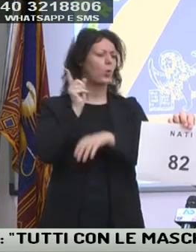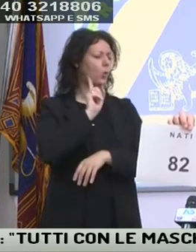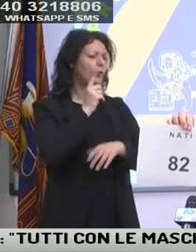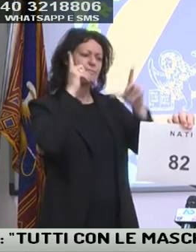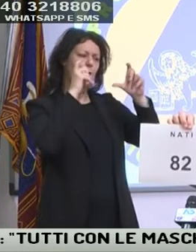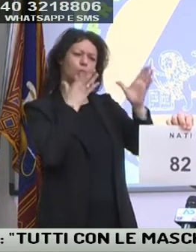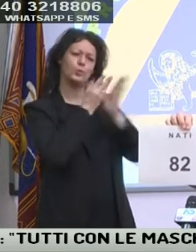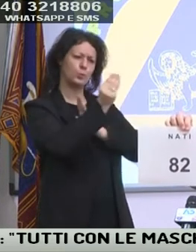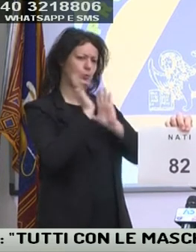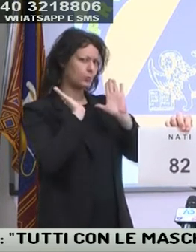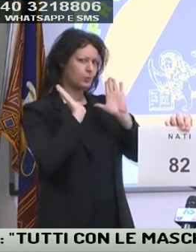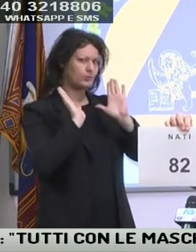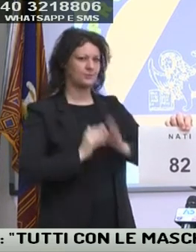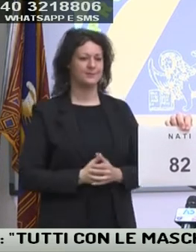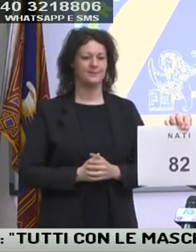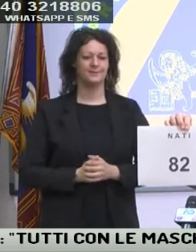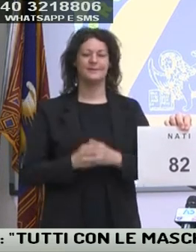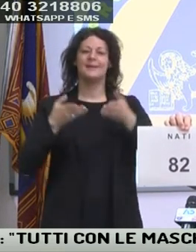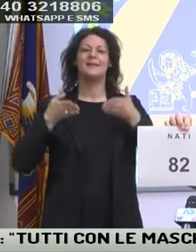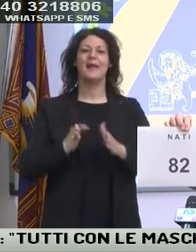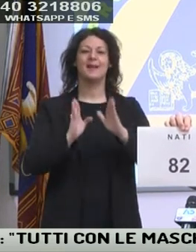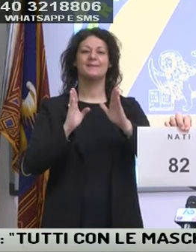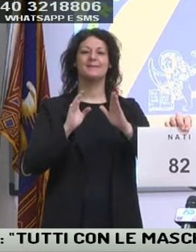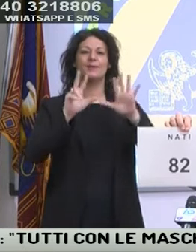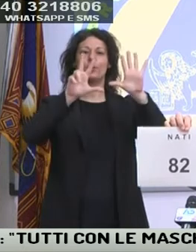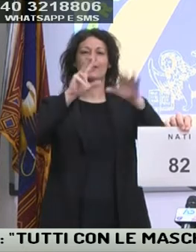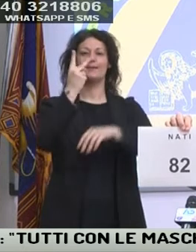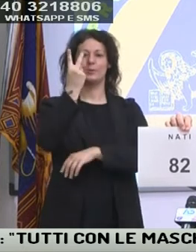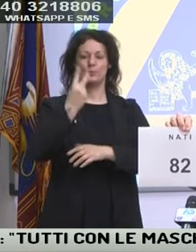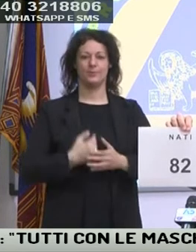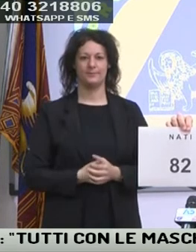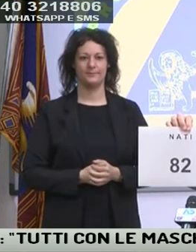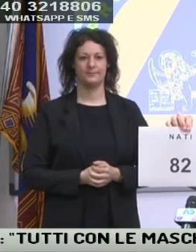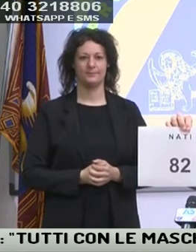Bravo. I nati sono 82.